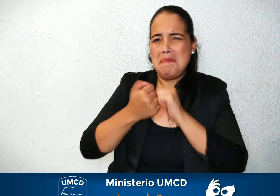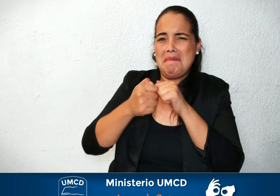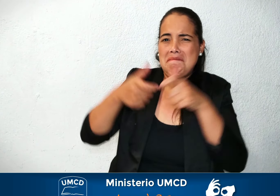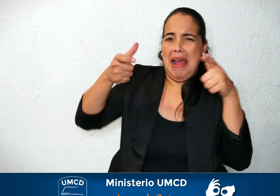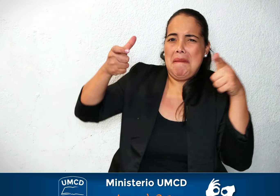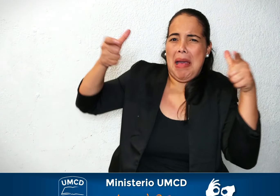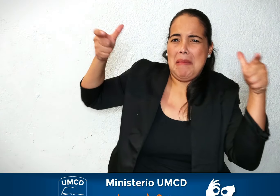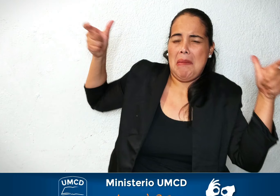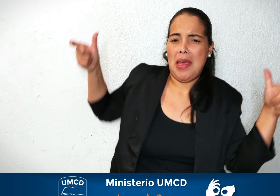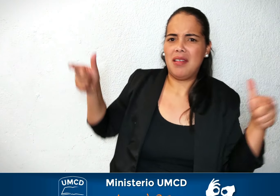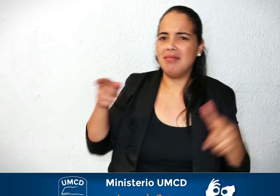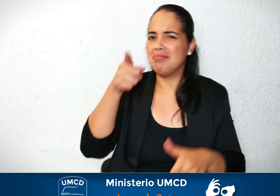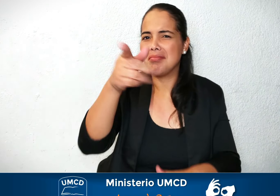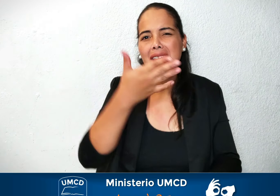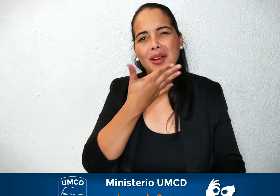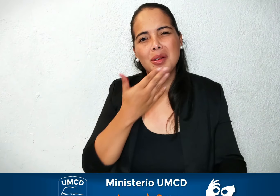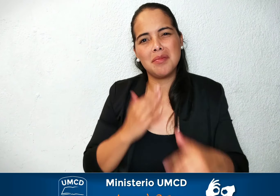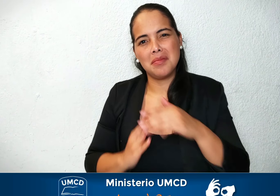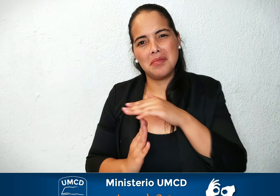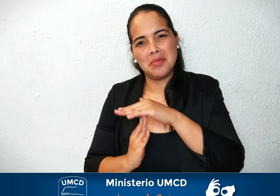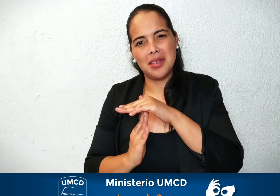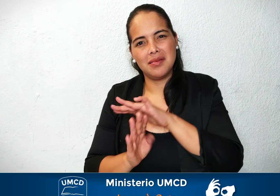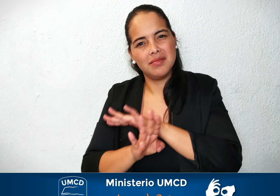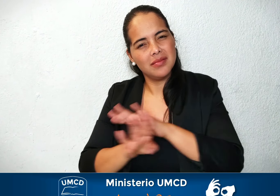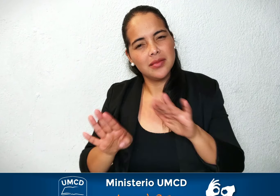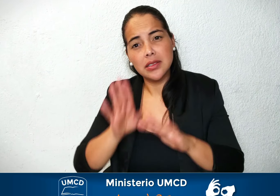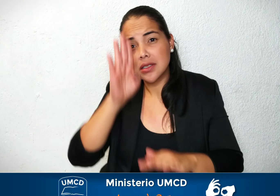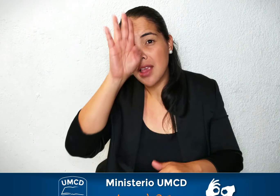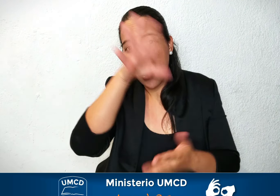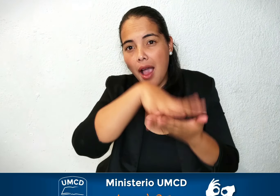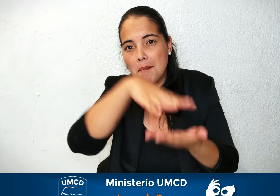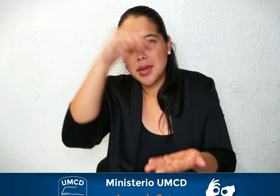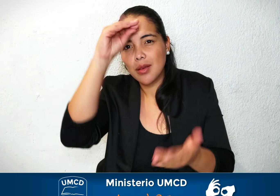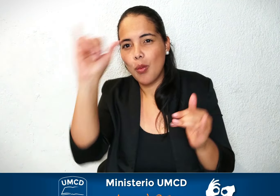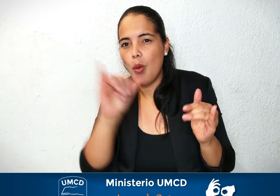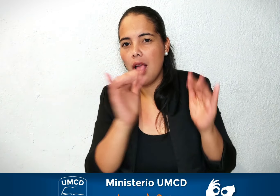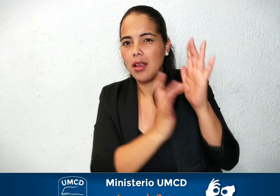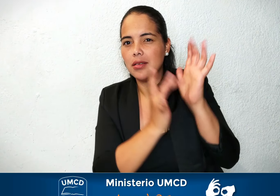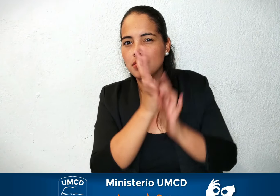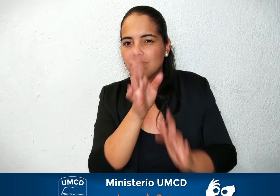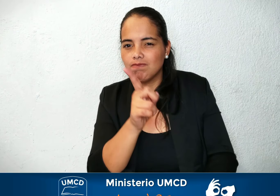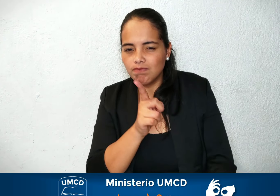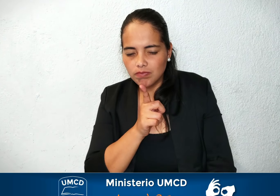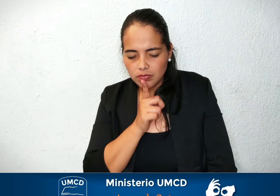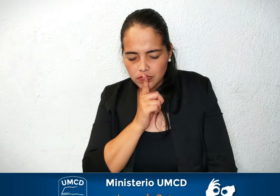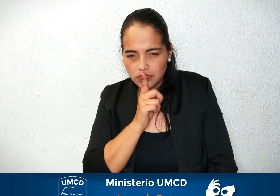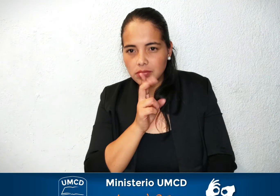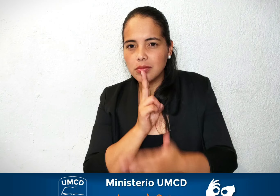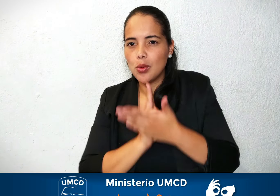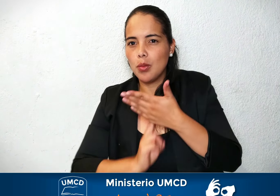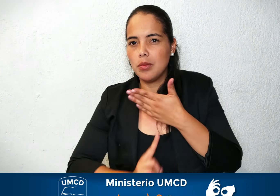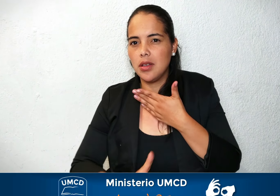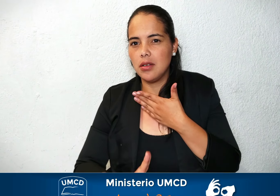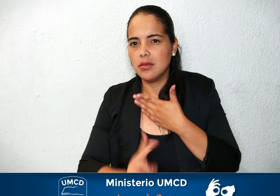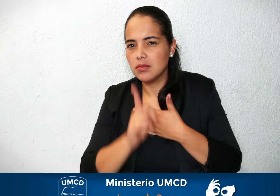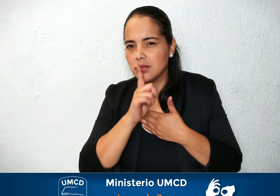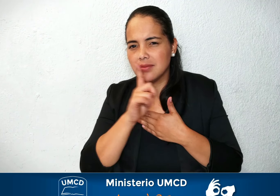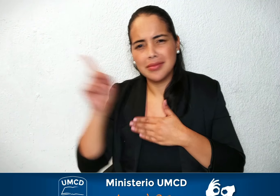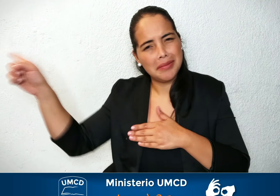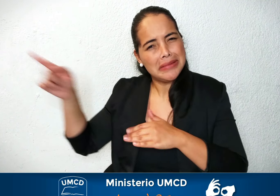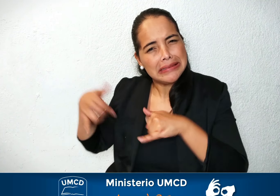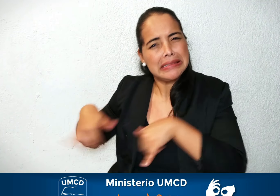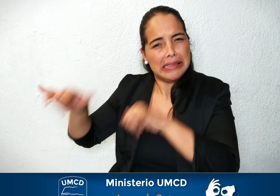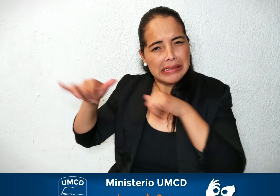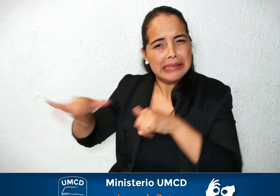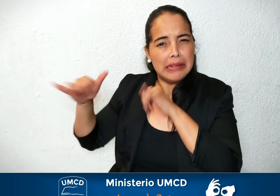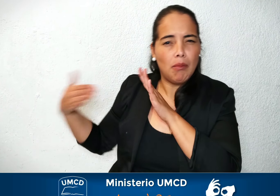en las que las cosas no van a cambiar. Ser manso es tener la capacidad de